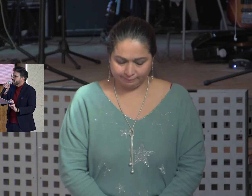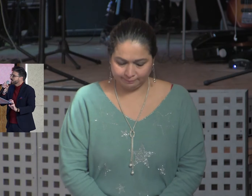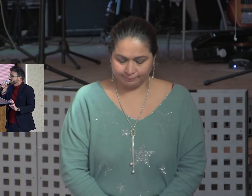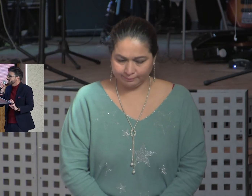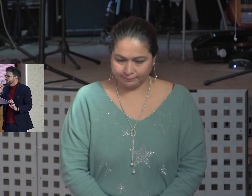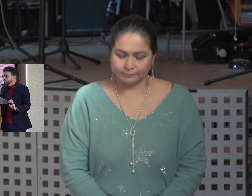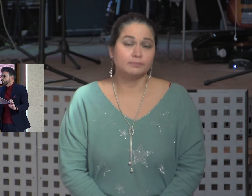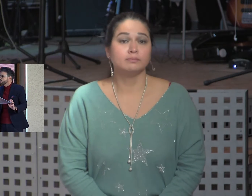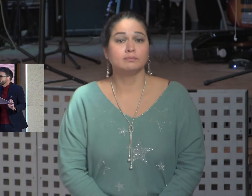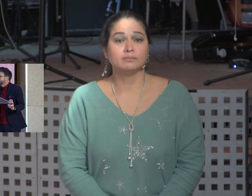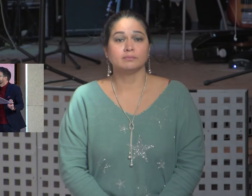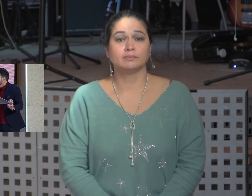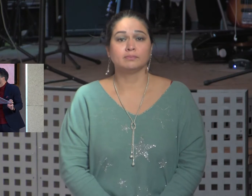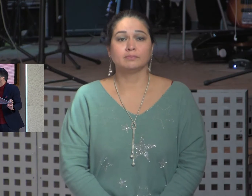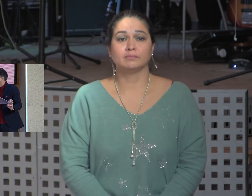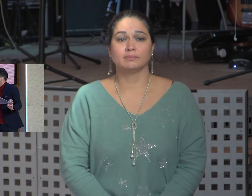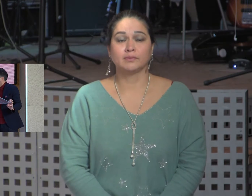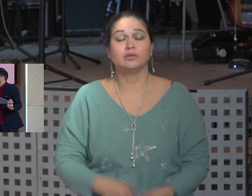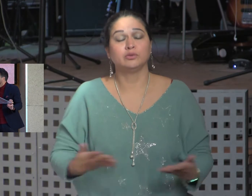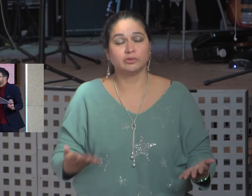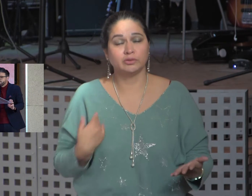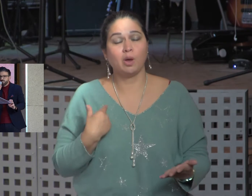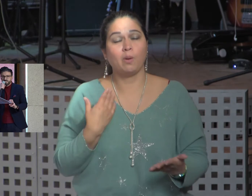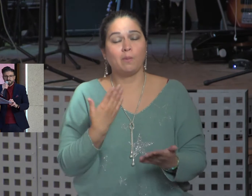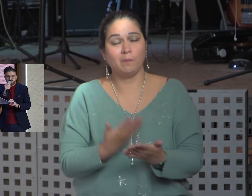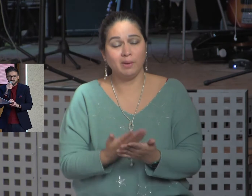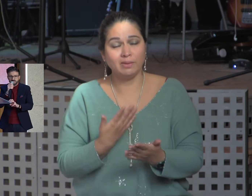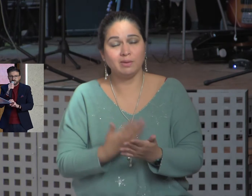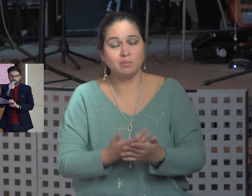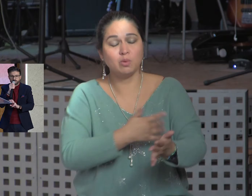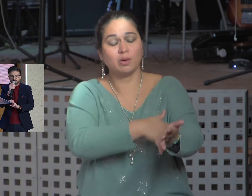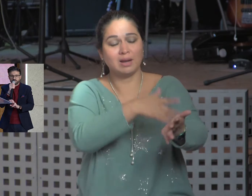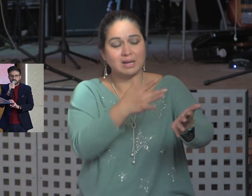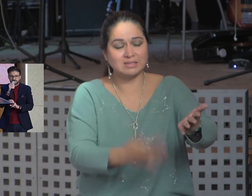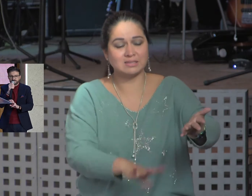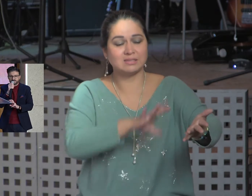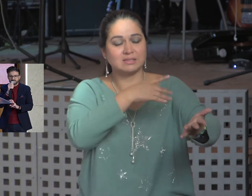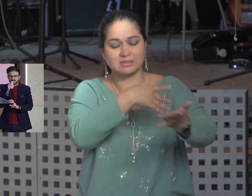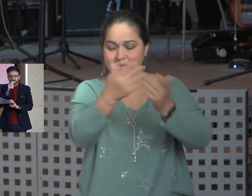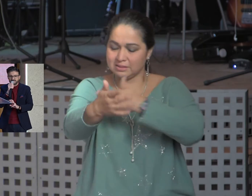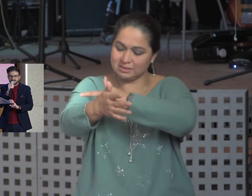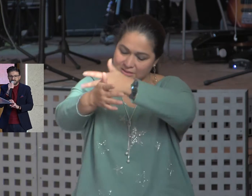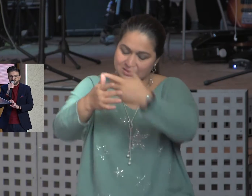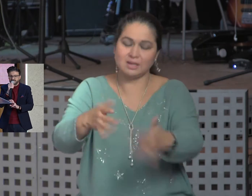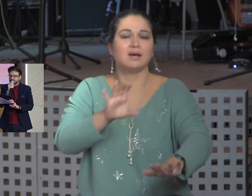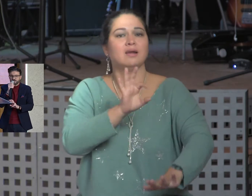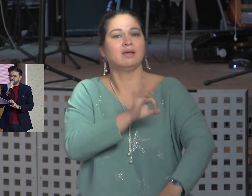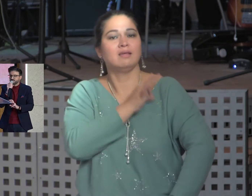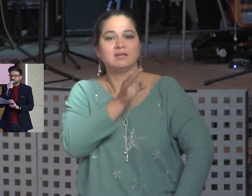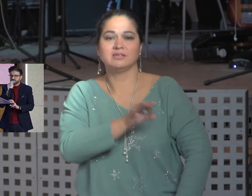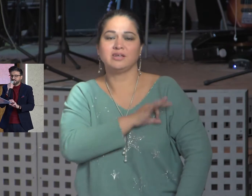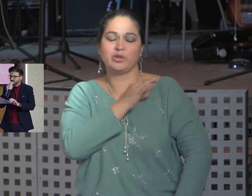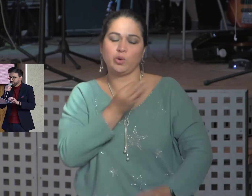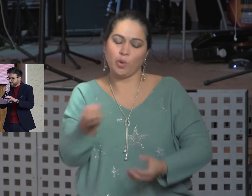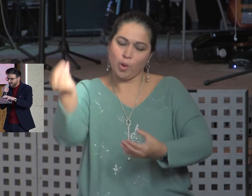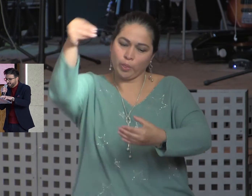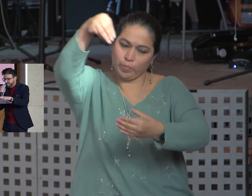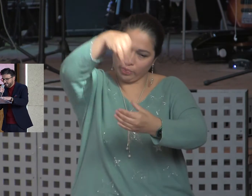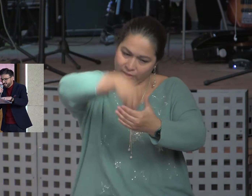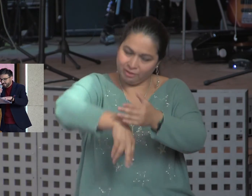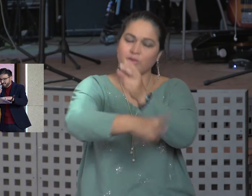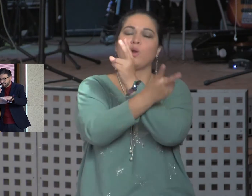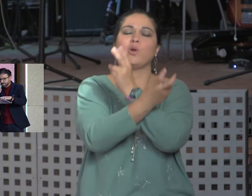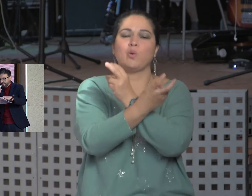Que la sangre del Señor vuelva a fluir por los huesos y que los huesos tengan